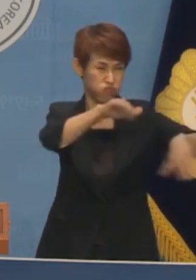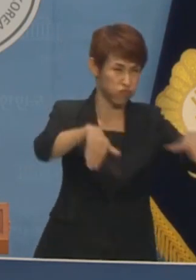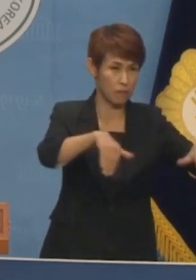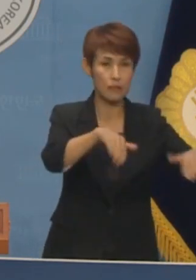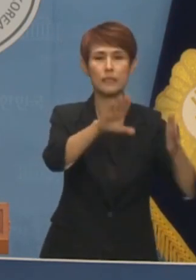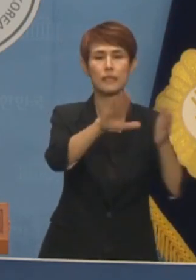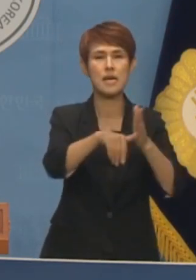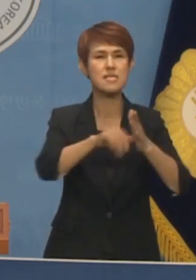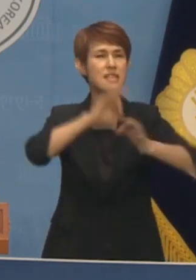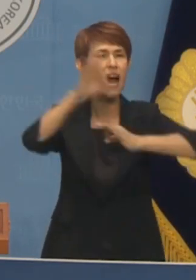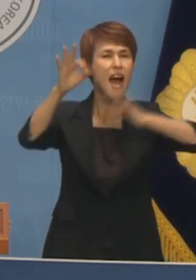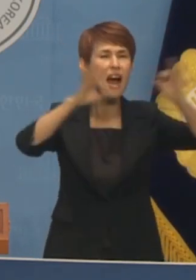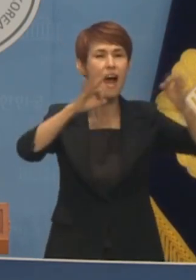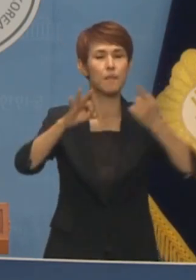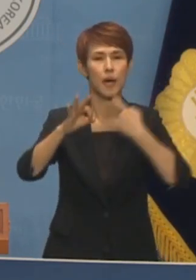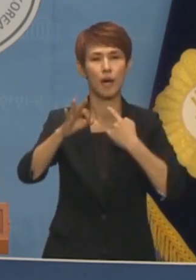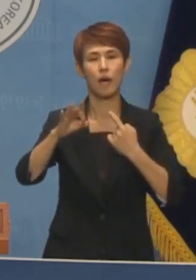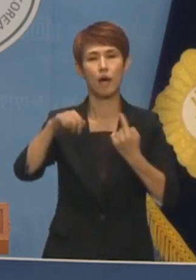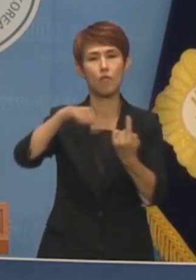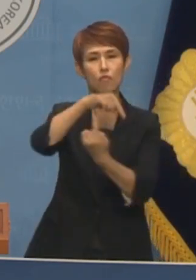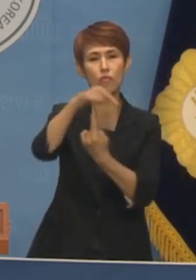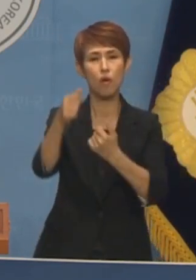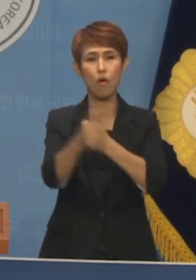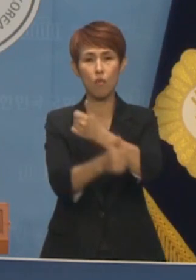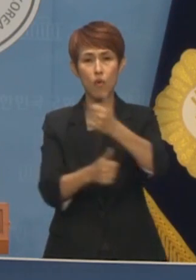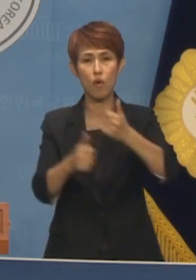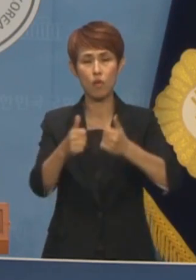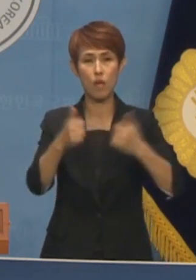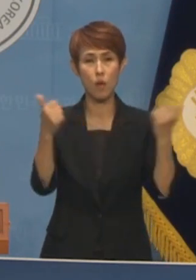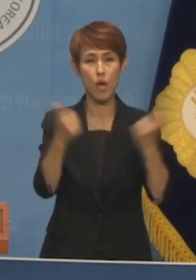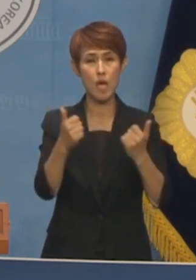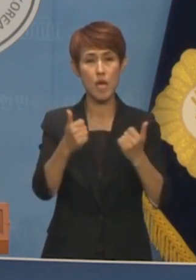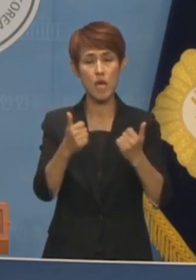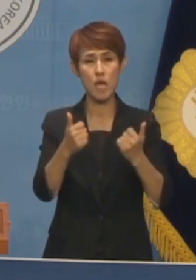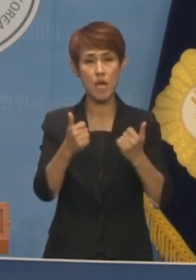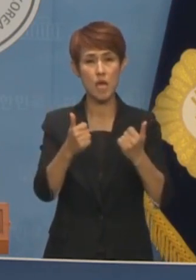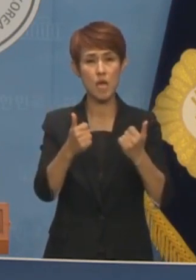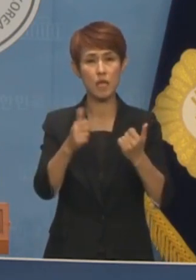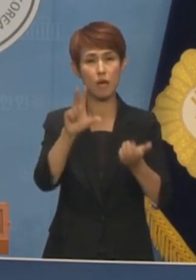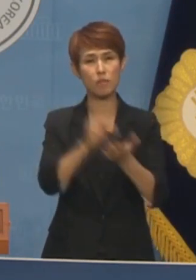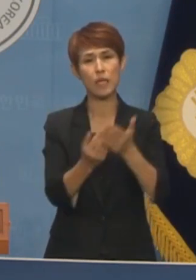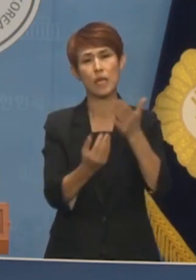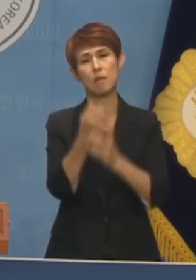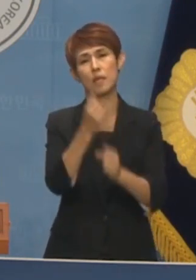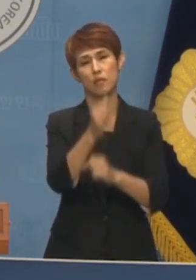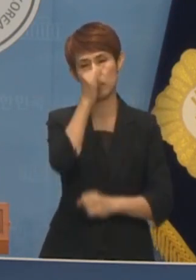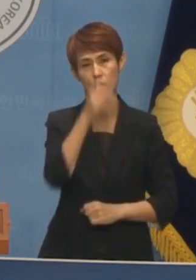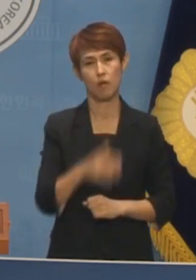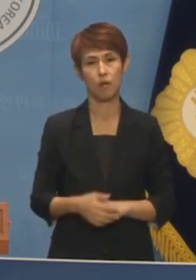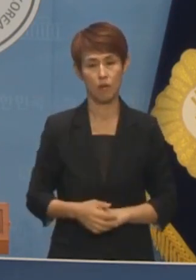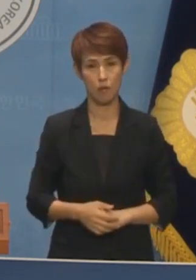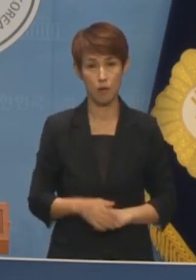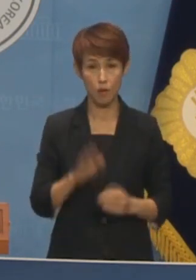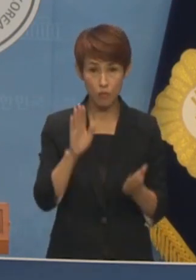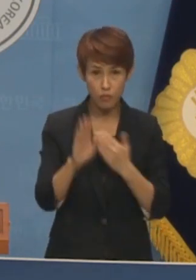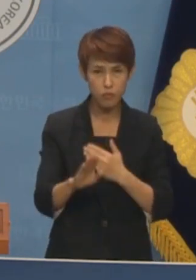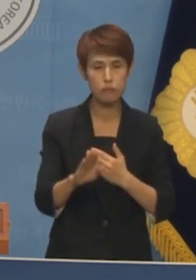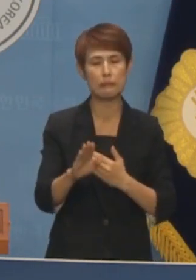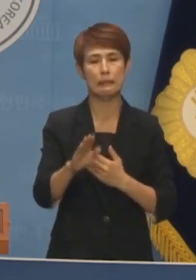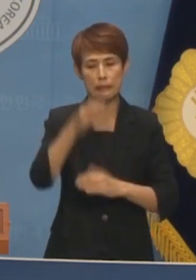행위로 운영위원회 회의를 파행시키고 공개 사과를 하기도 했습니다. 그러고도